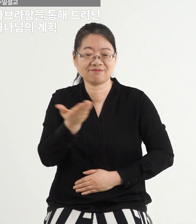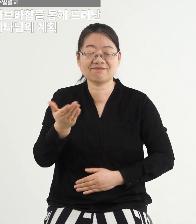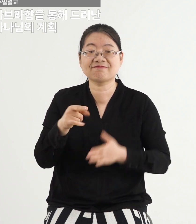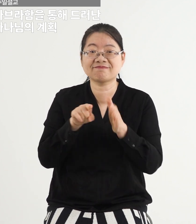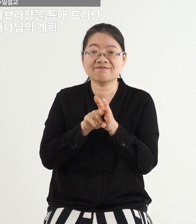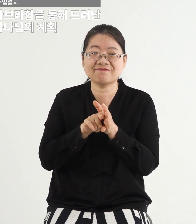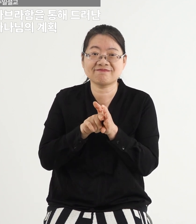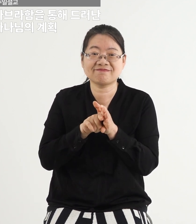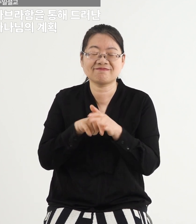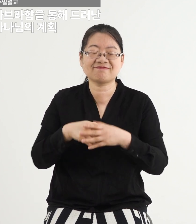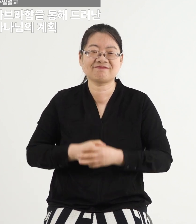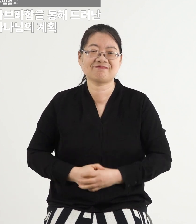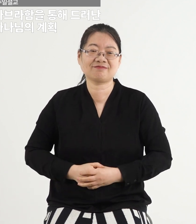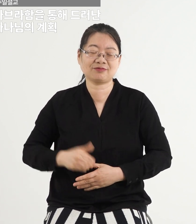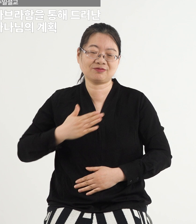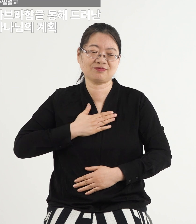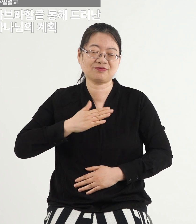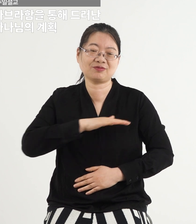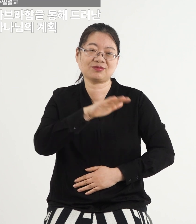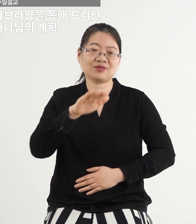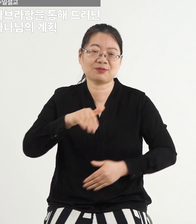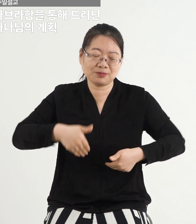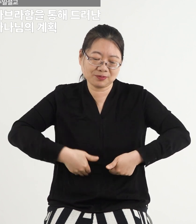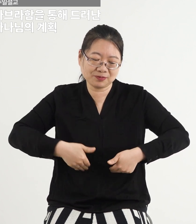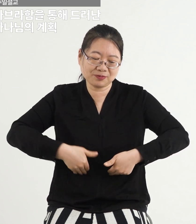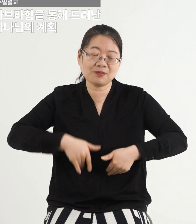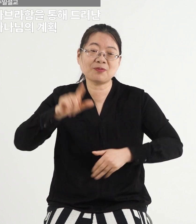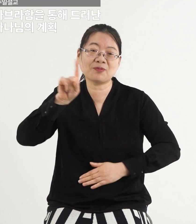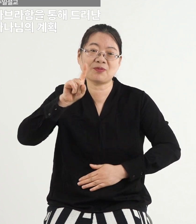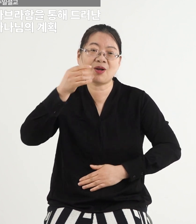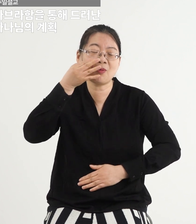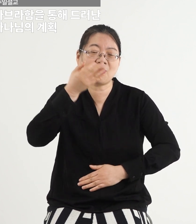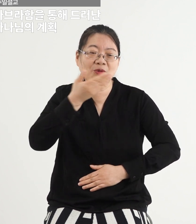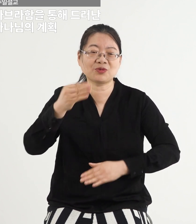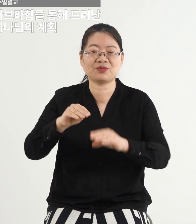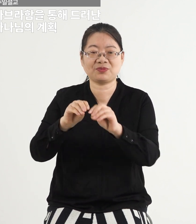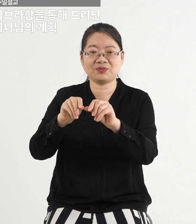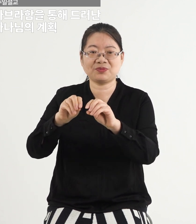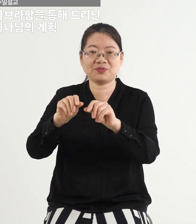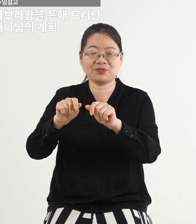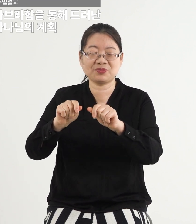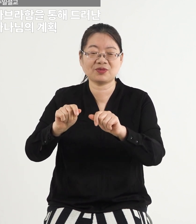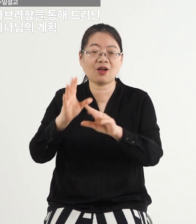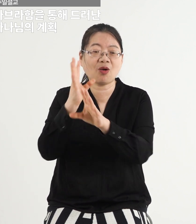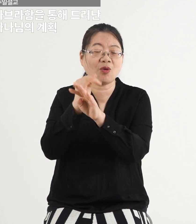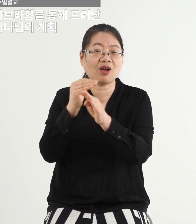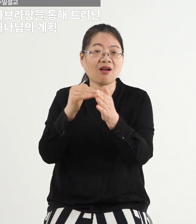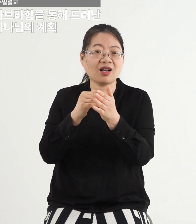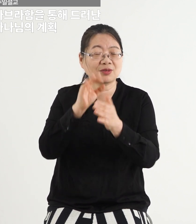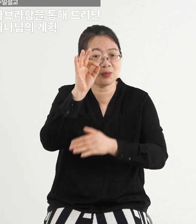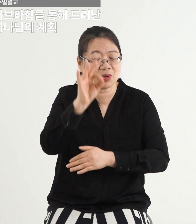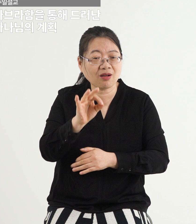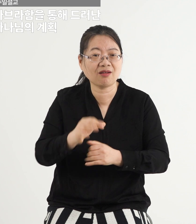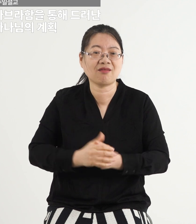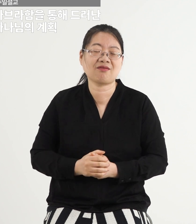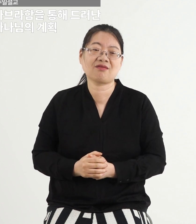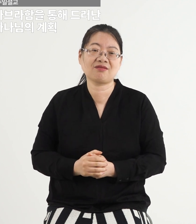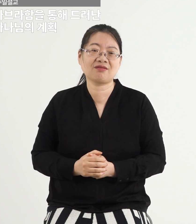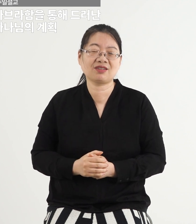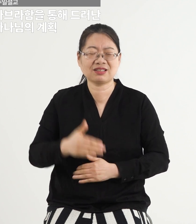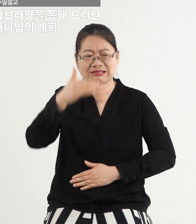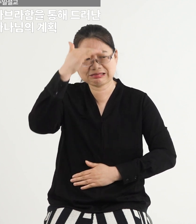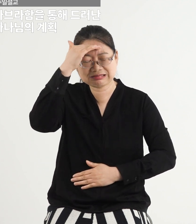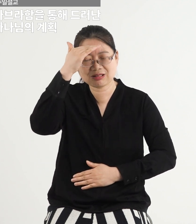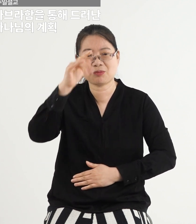믿으십니까? 거기에 우리의 뭐가 필요해요? 보여줄 땅이 그 언제까지 보고만 있을 거예요?